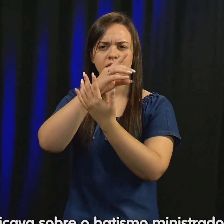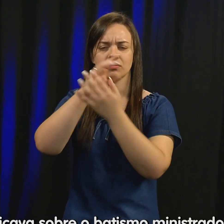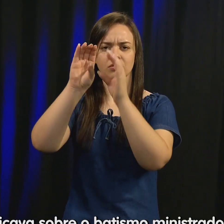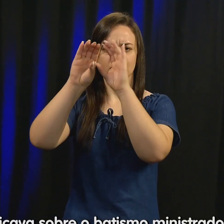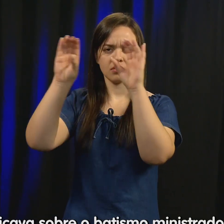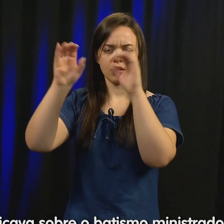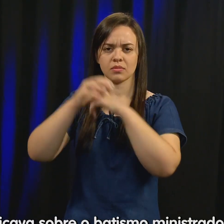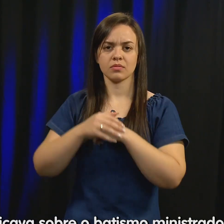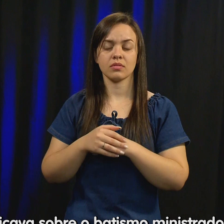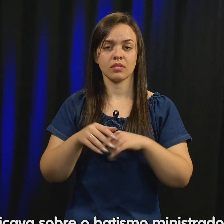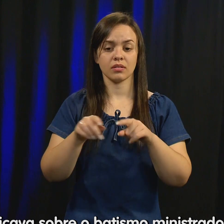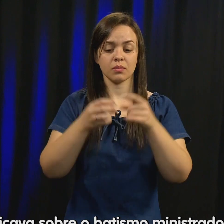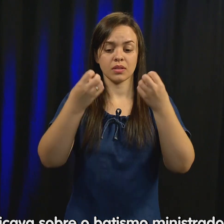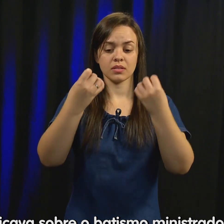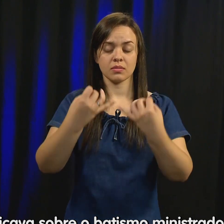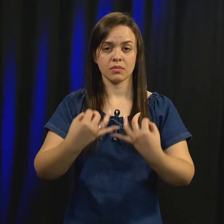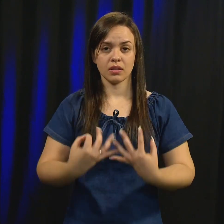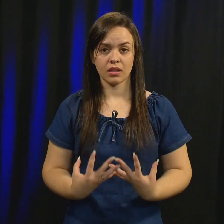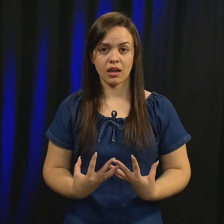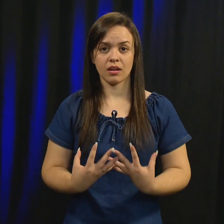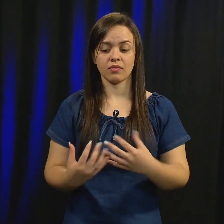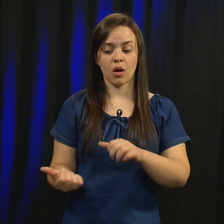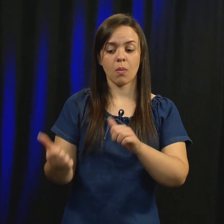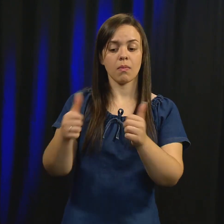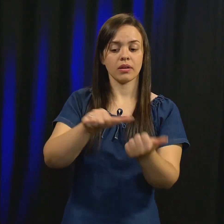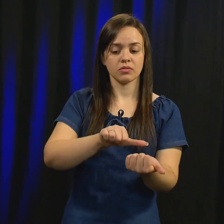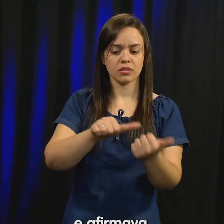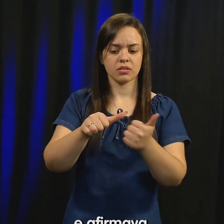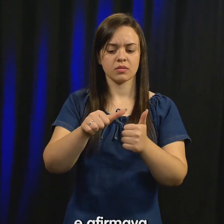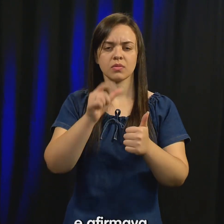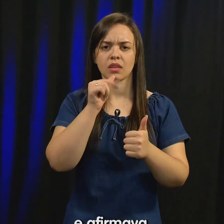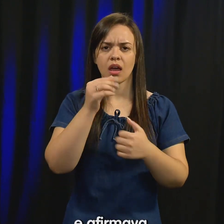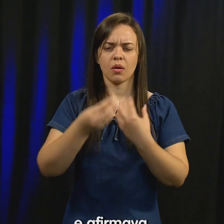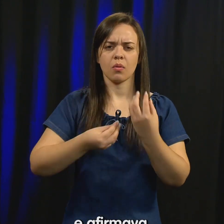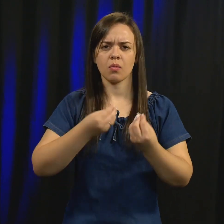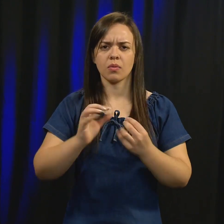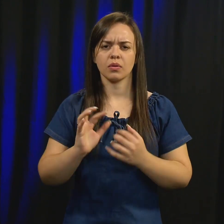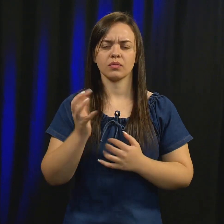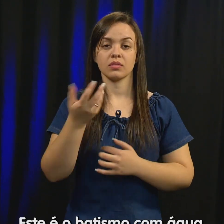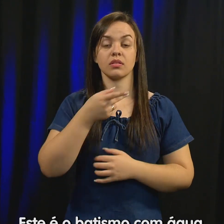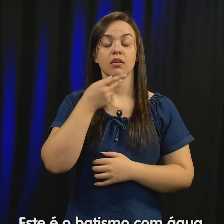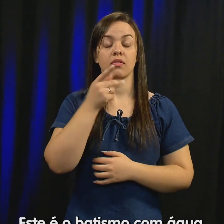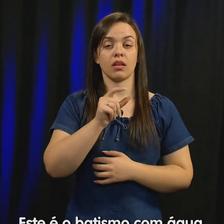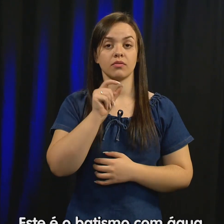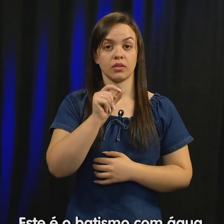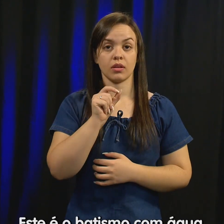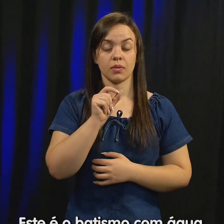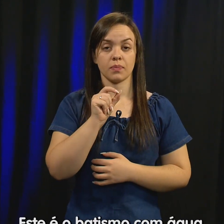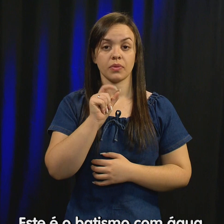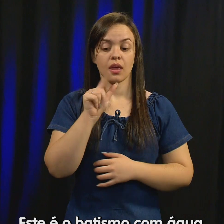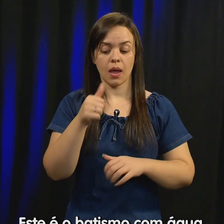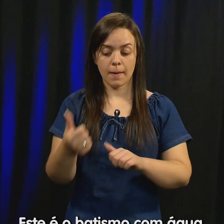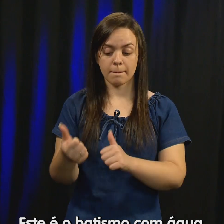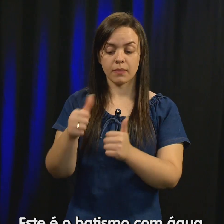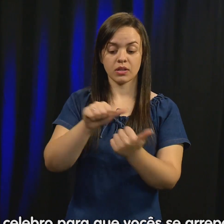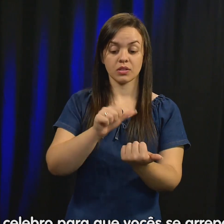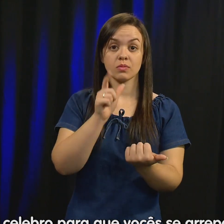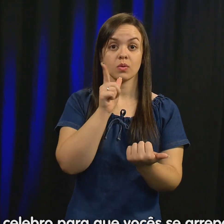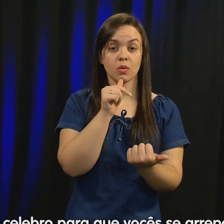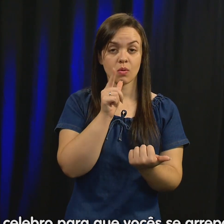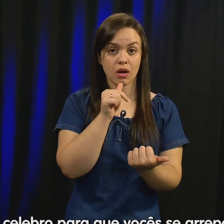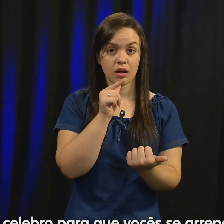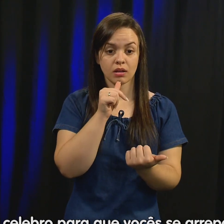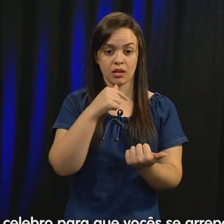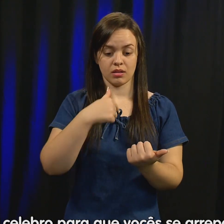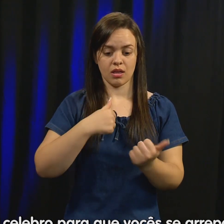o batismo ministrado por ele. E afirmava, este é o batismo com água que